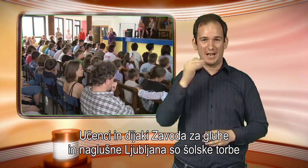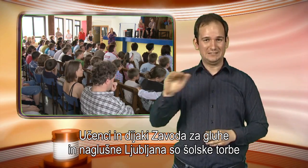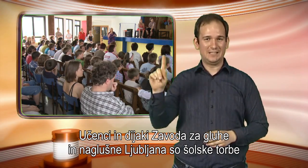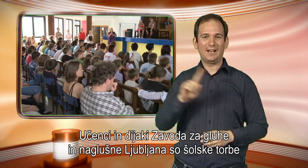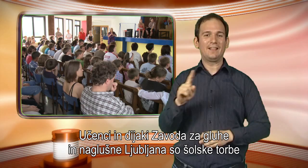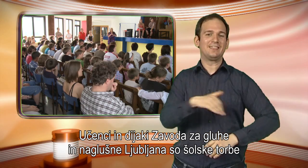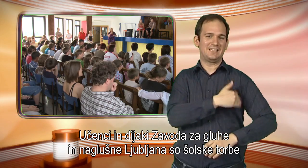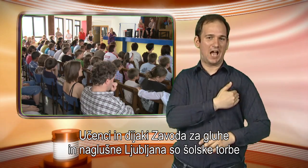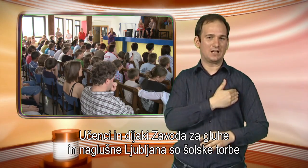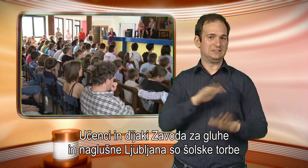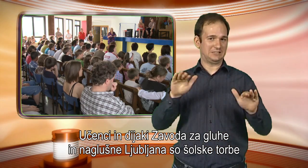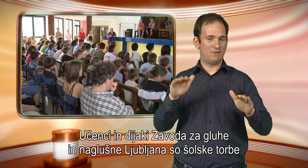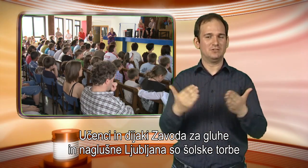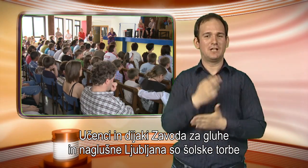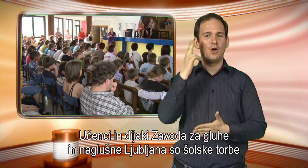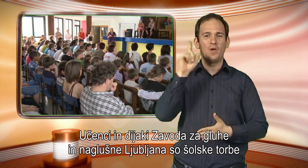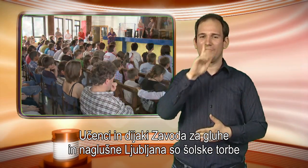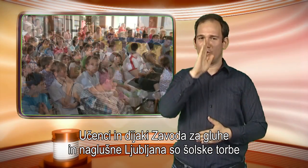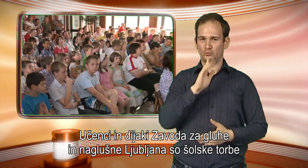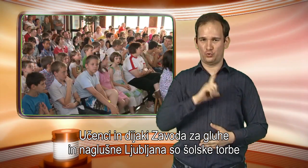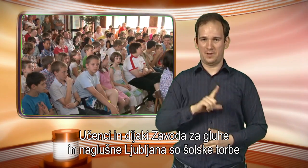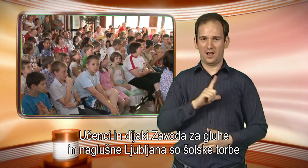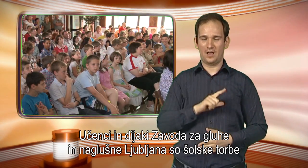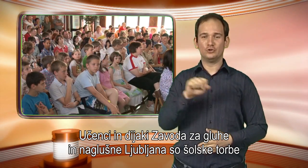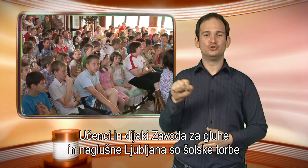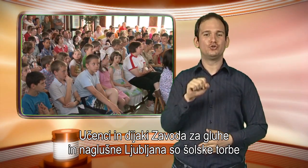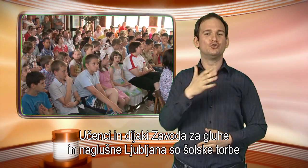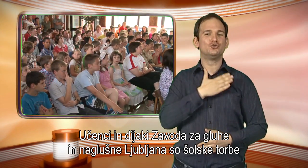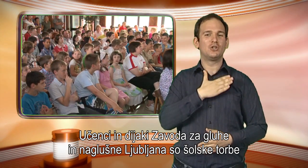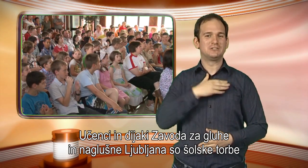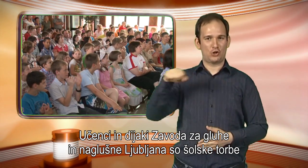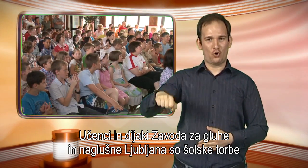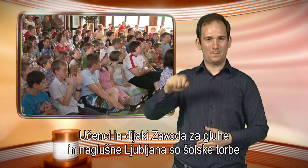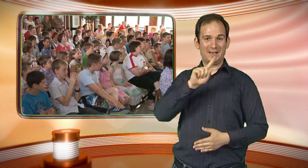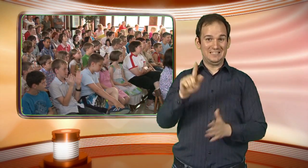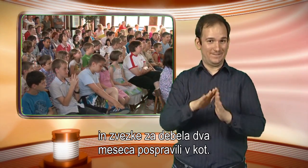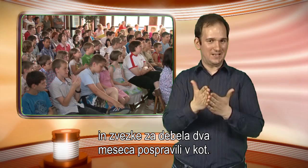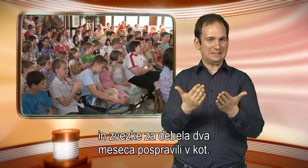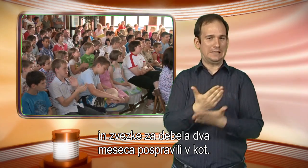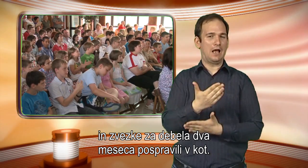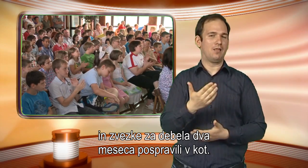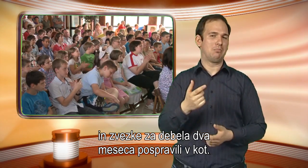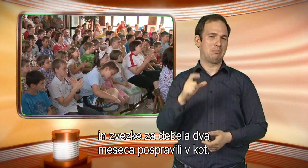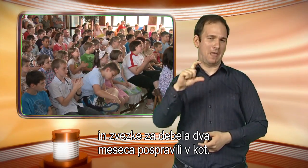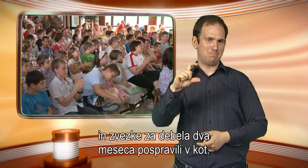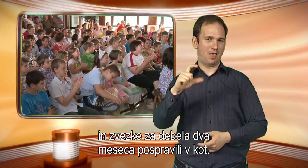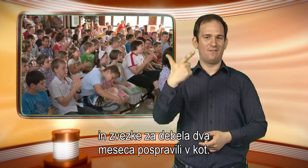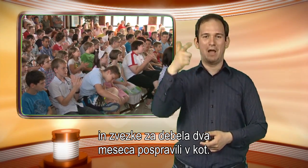Učenci in dijaki Zavoda za gluhe in naglušne Ljubljana so šolske torbe in zvezke za debela 2 meseca pospravili v